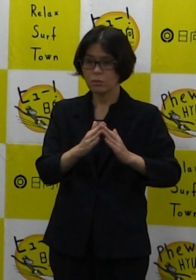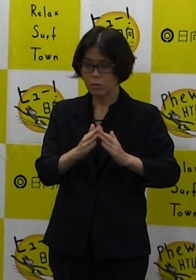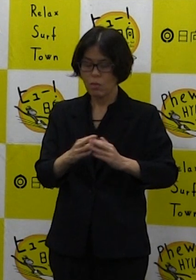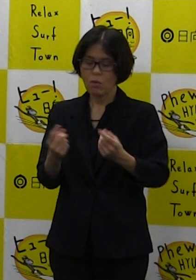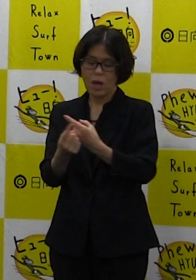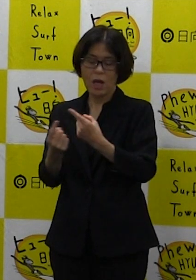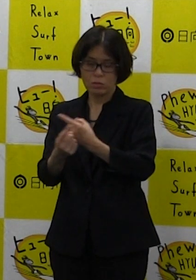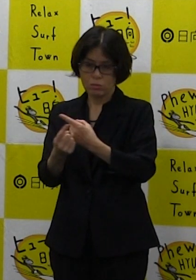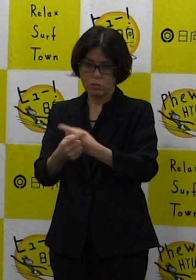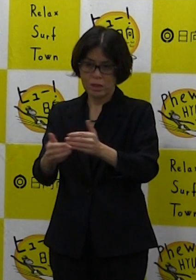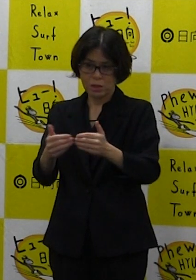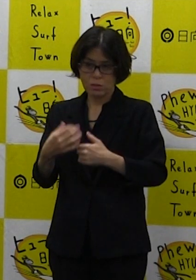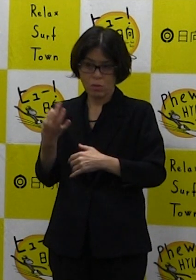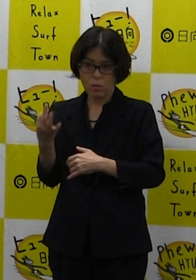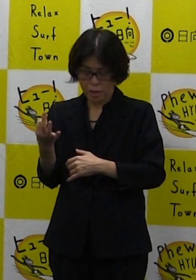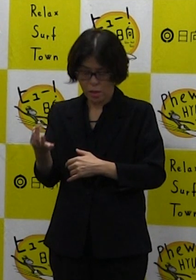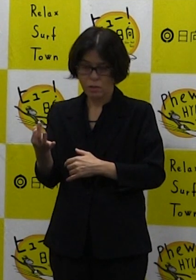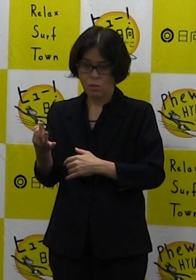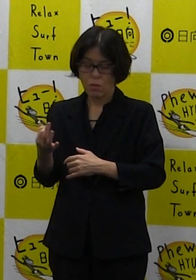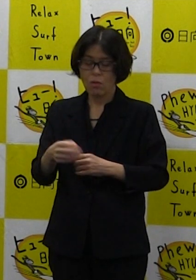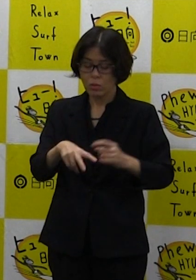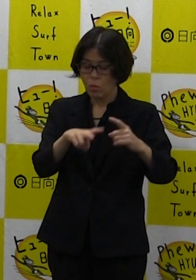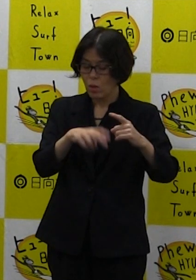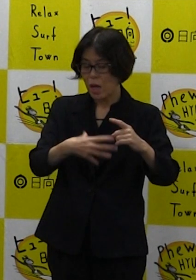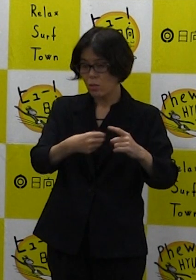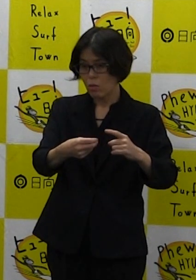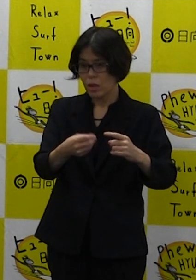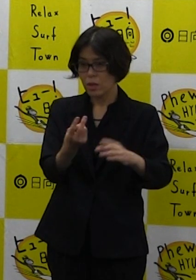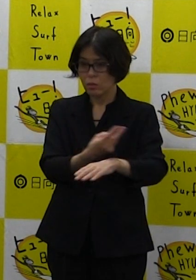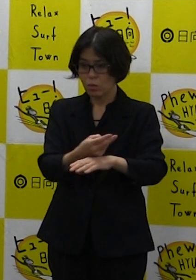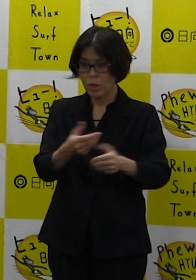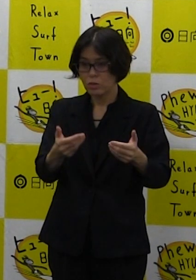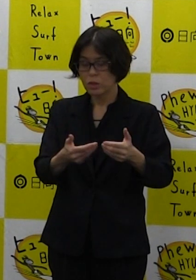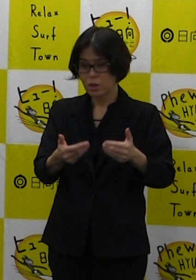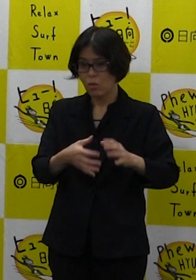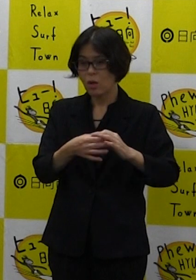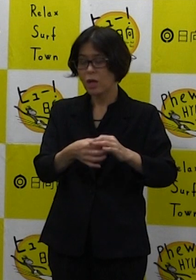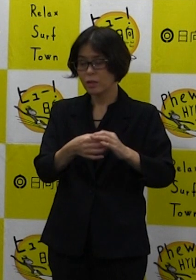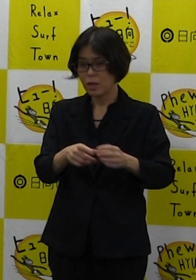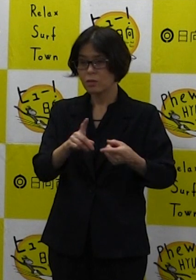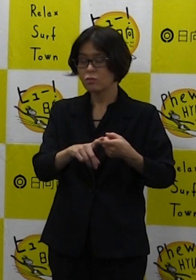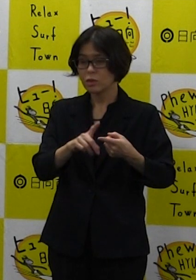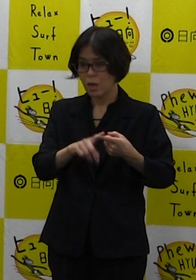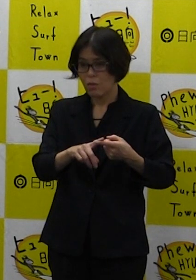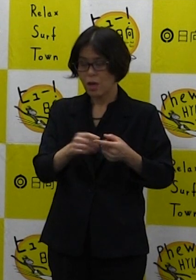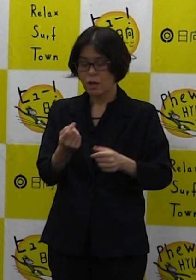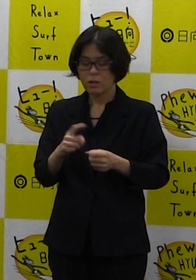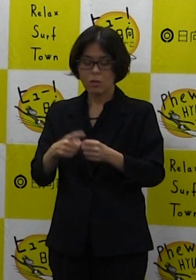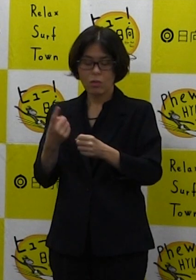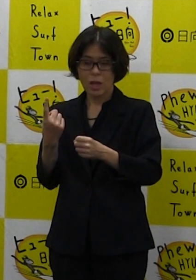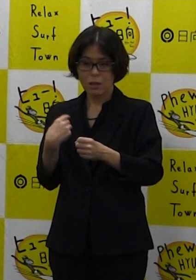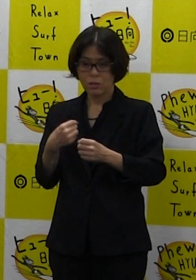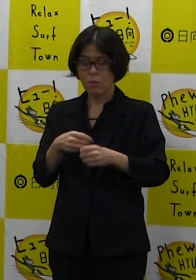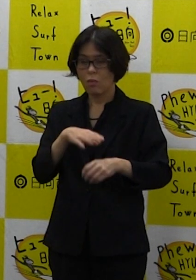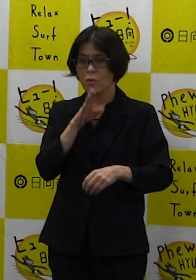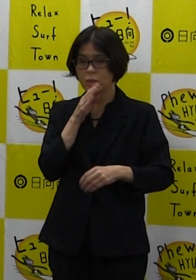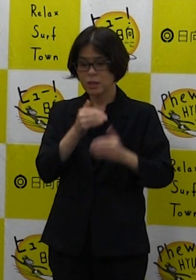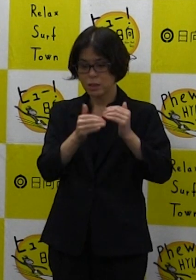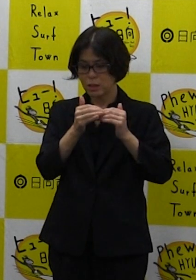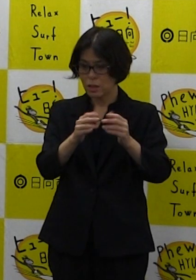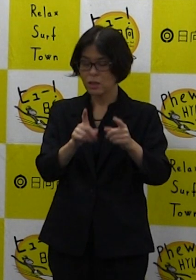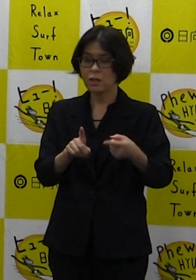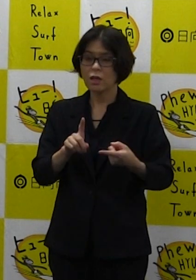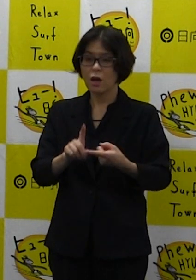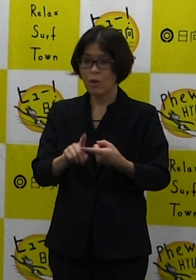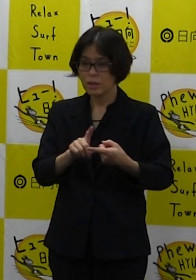を介護保険事業特別会計保健事業勘定については前年度実績に伴う